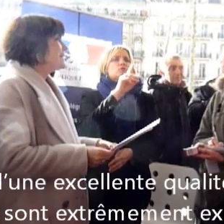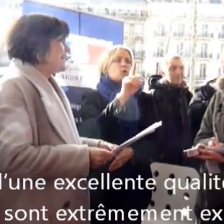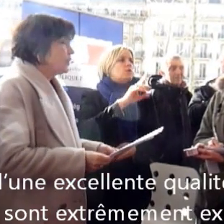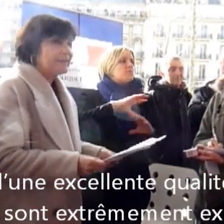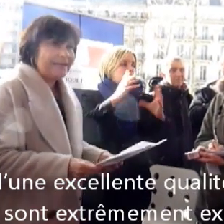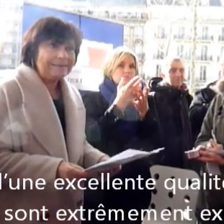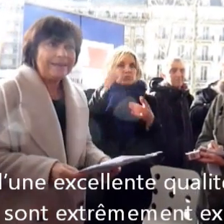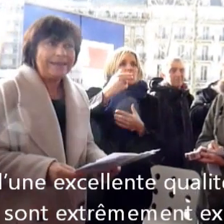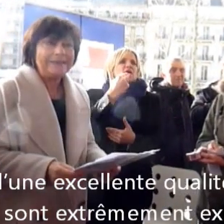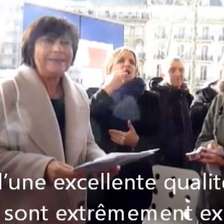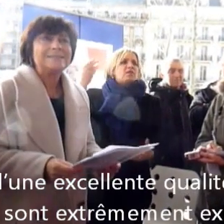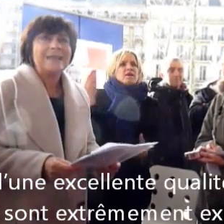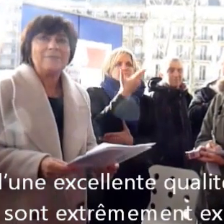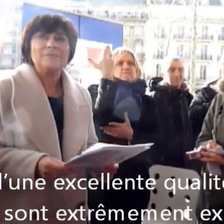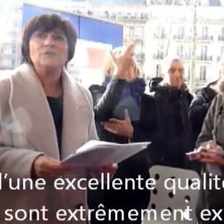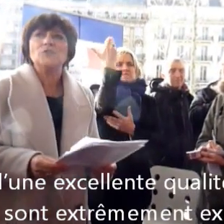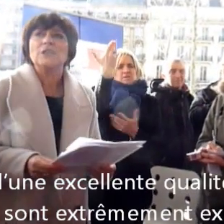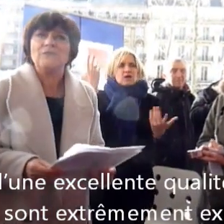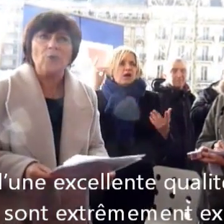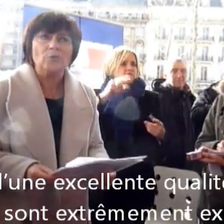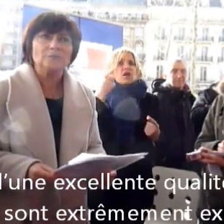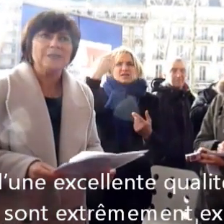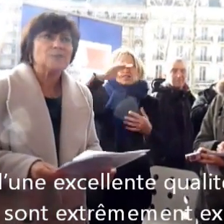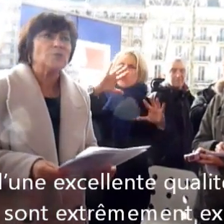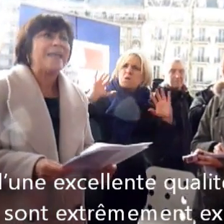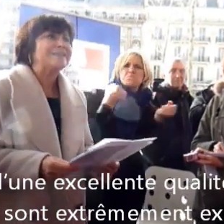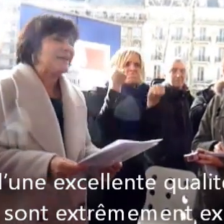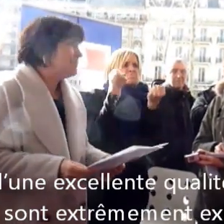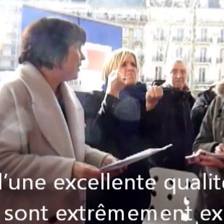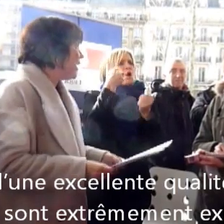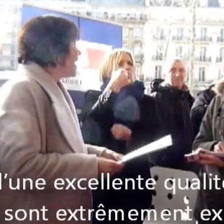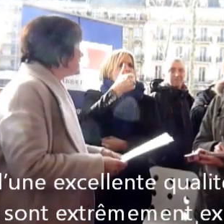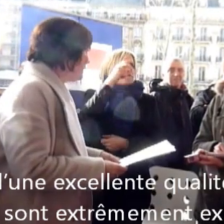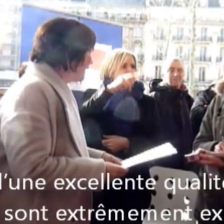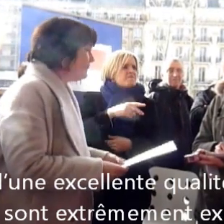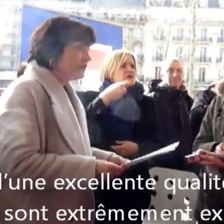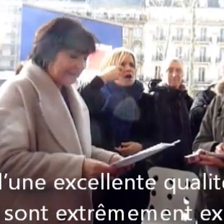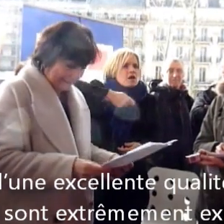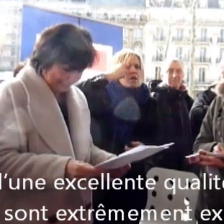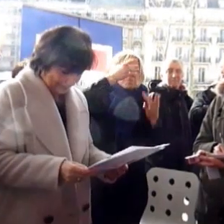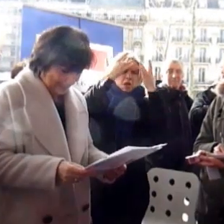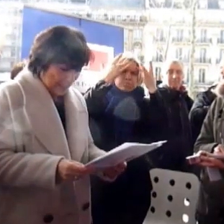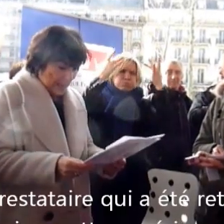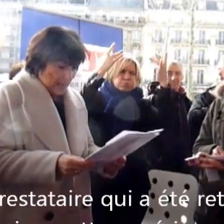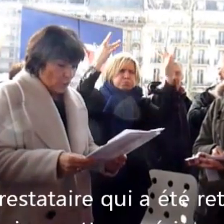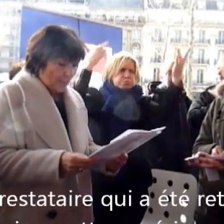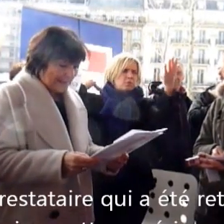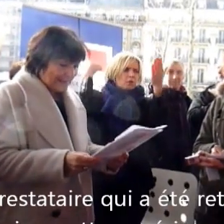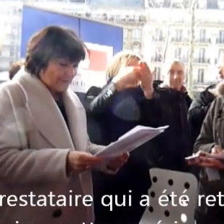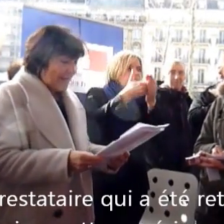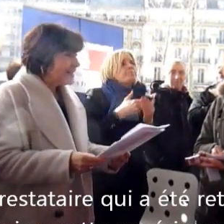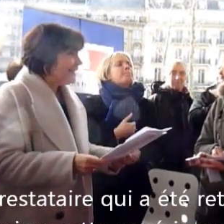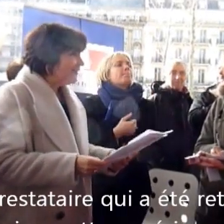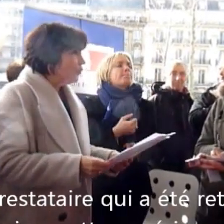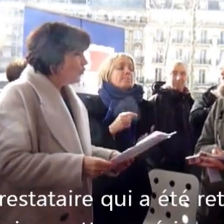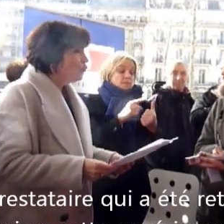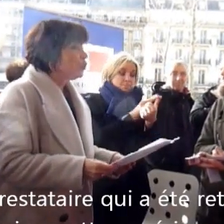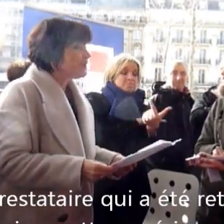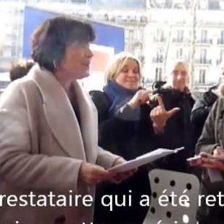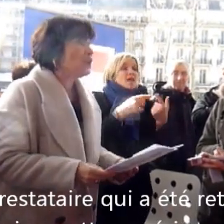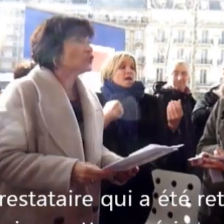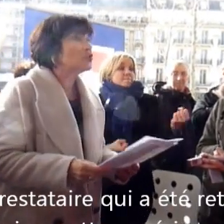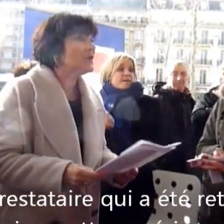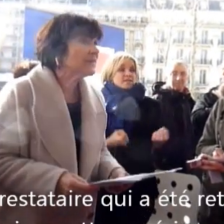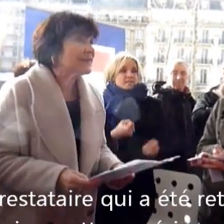crois, d'une excellente qualité. Ils savent ce qu'ils font. Ils sont extrêmement expérimentés. Le prestataire qui a été